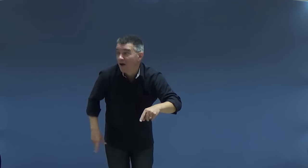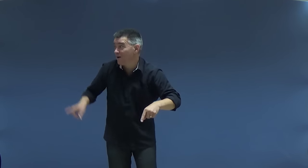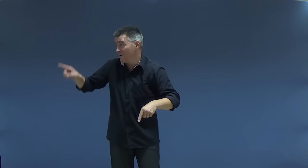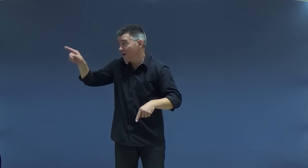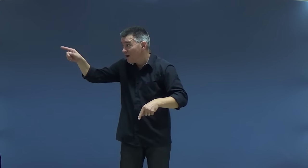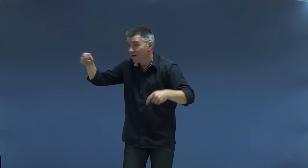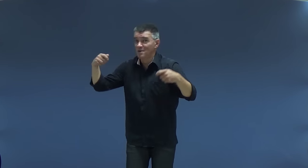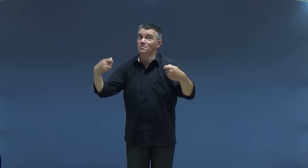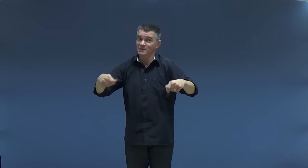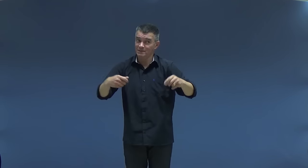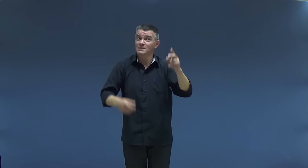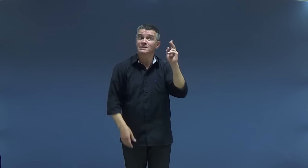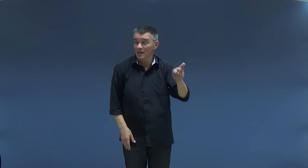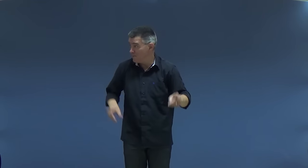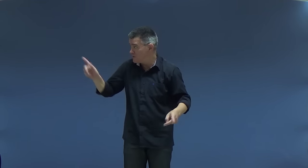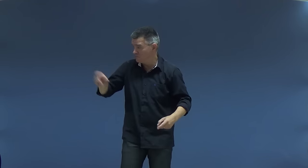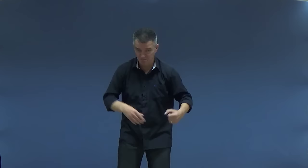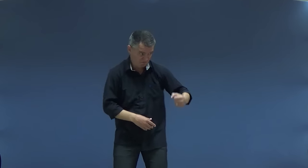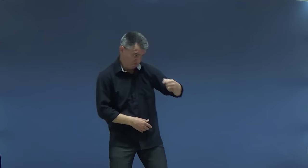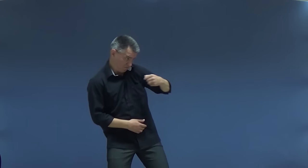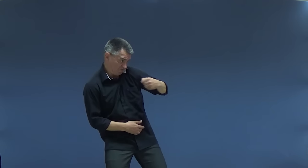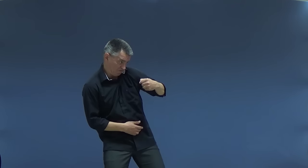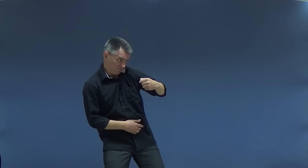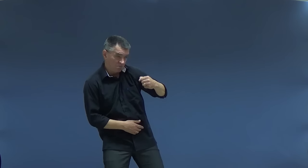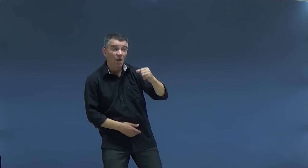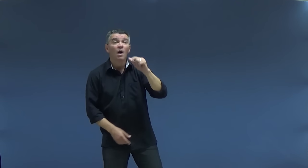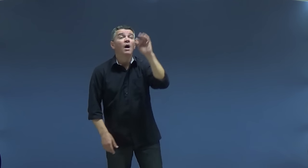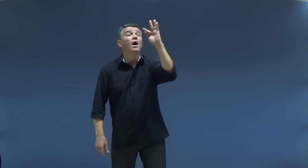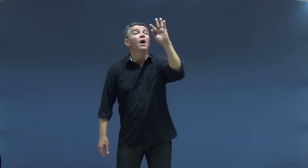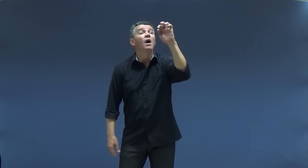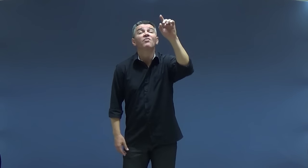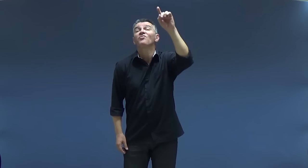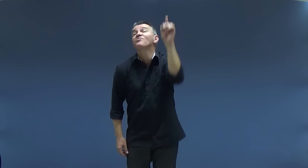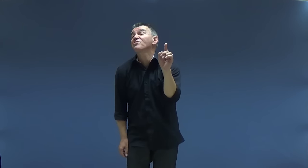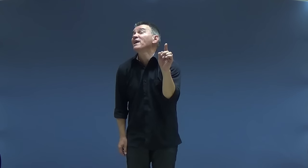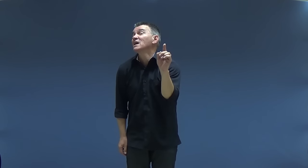Lembra que eu falei? Então você precisa sempre ter o teu escudo da fé.